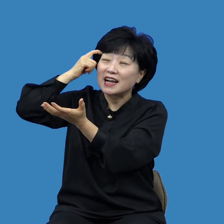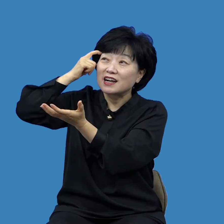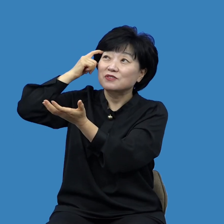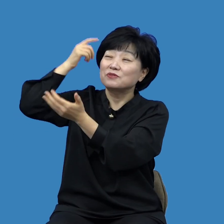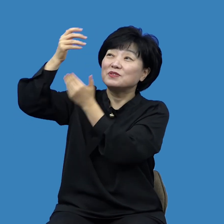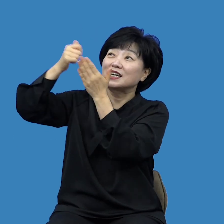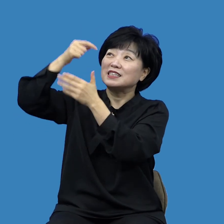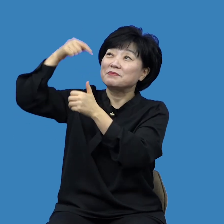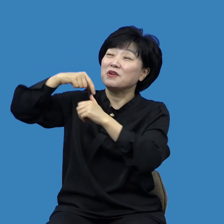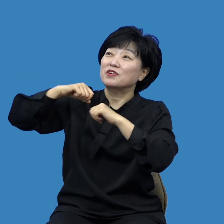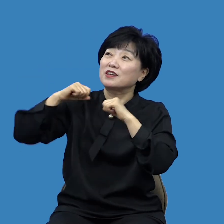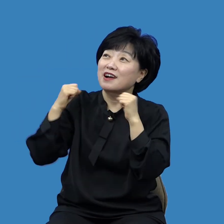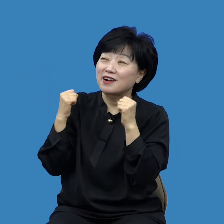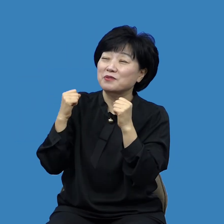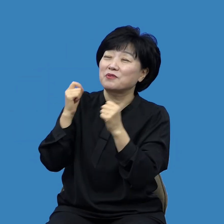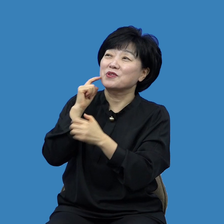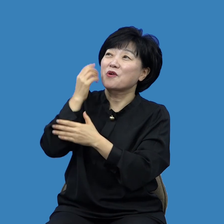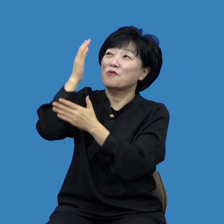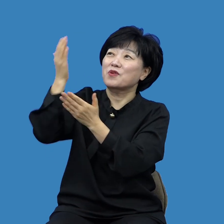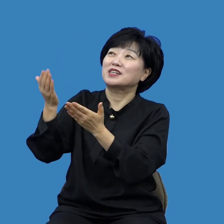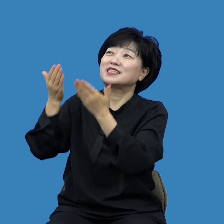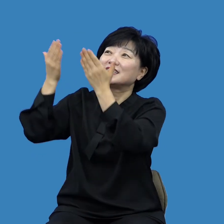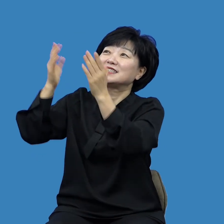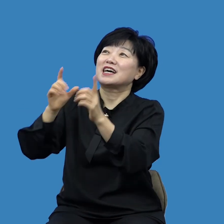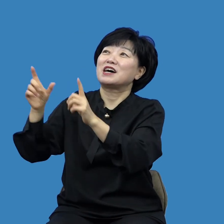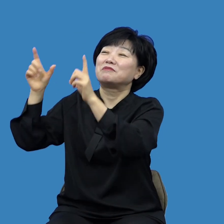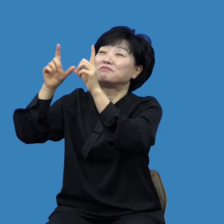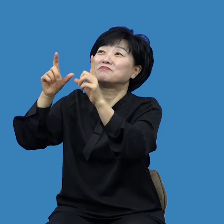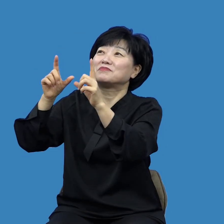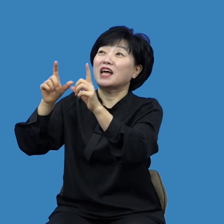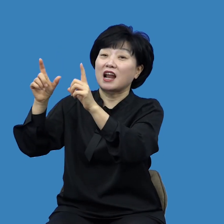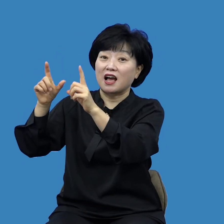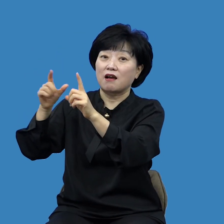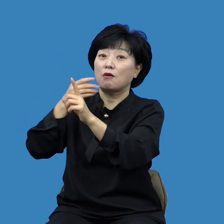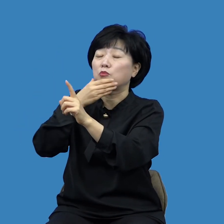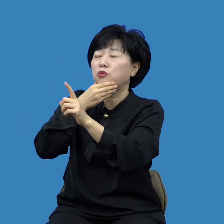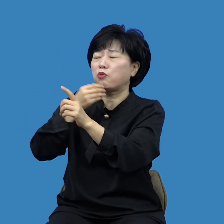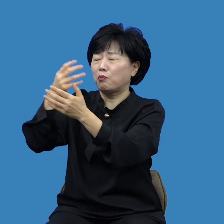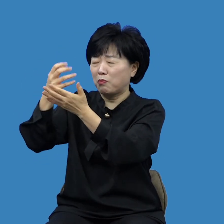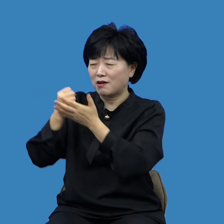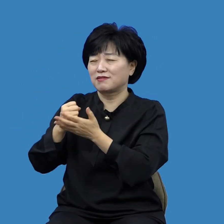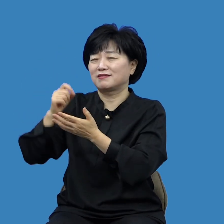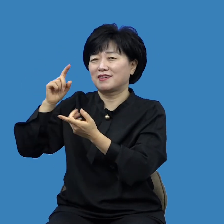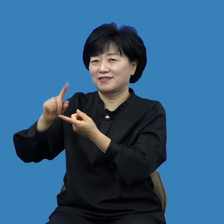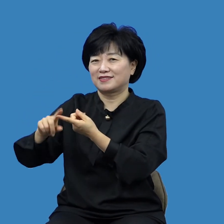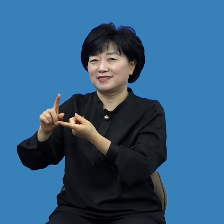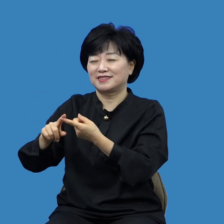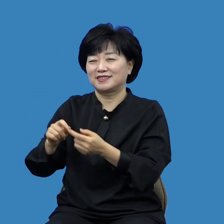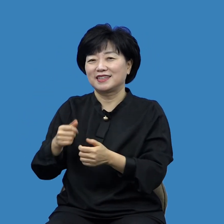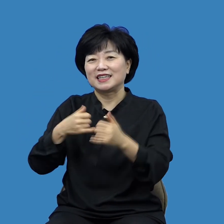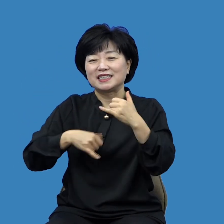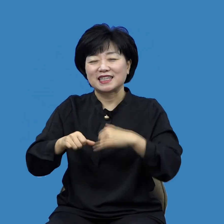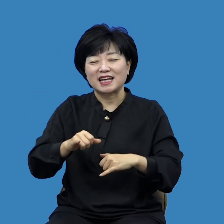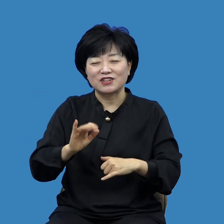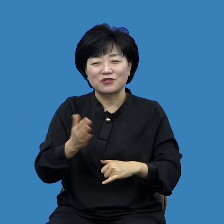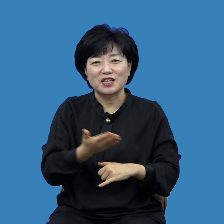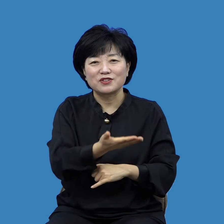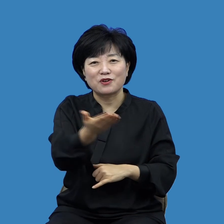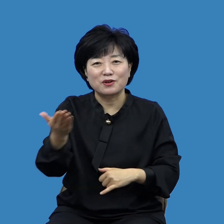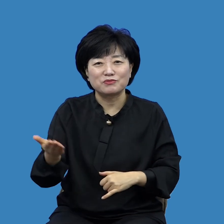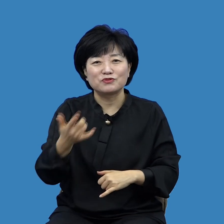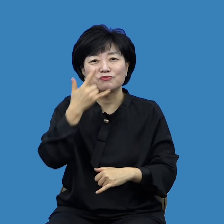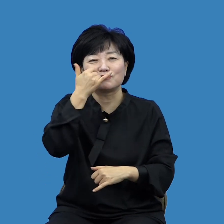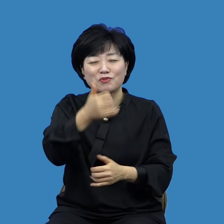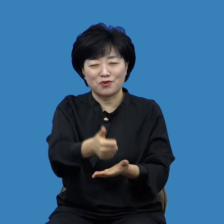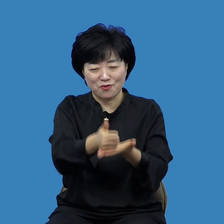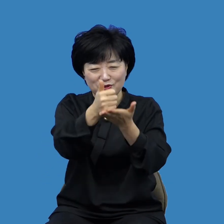그분께 순종하고 영광되는 삶을 살고, 이러면 당연히 복 받겠죠. 그러므로 자녀된 여러분, 부모를 공경하세요.